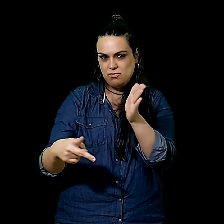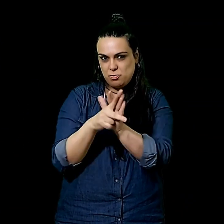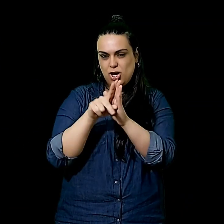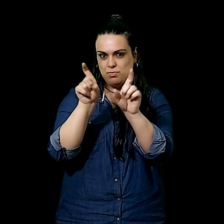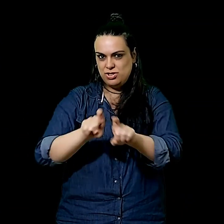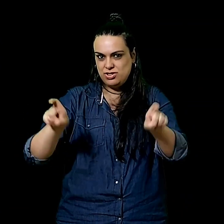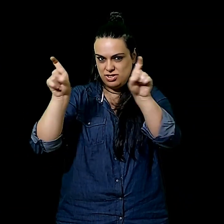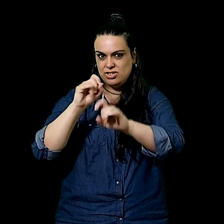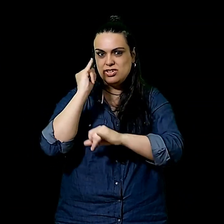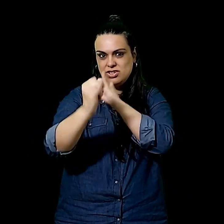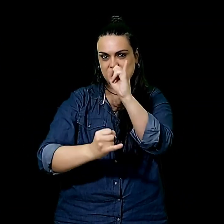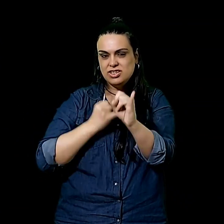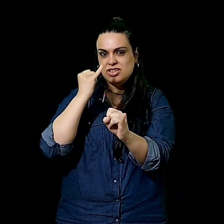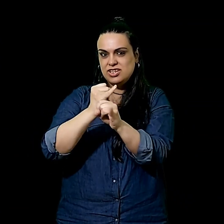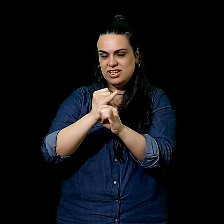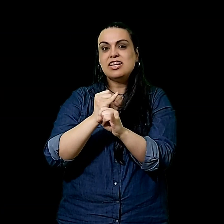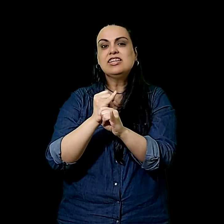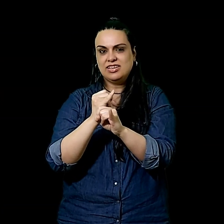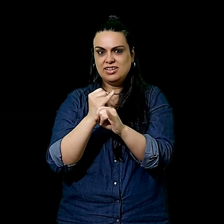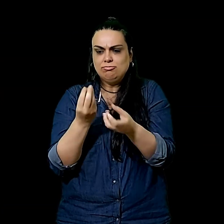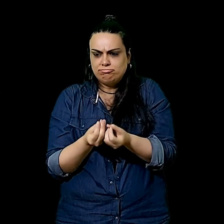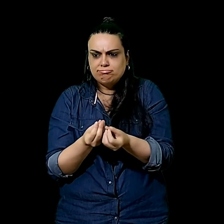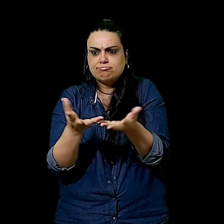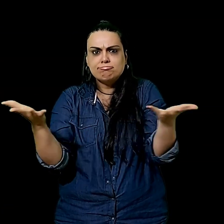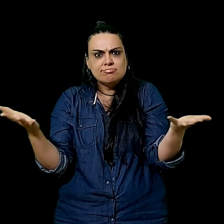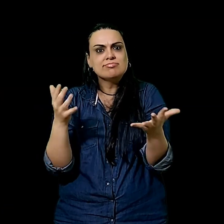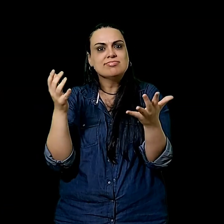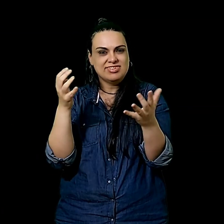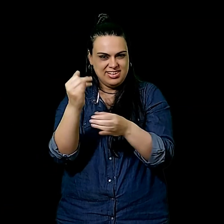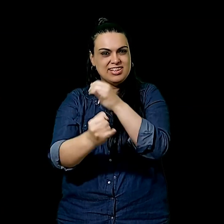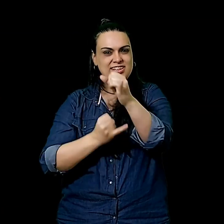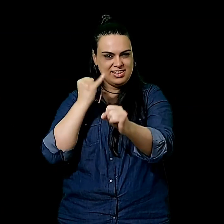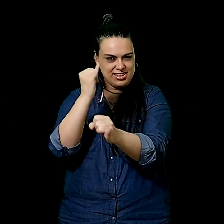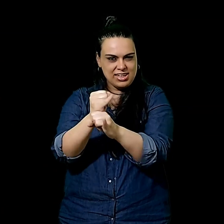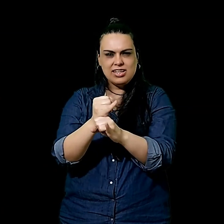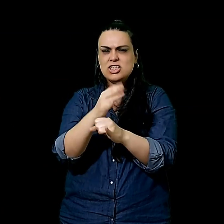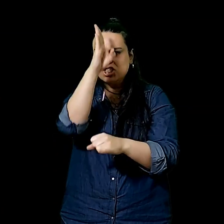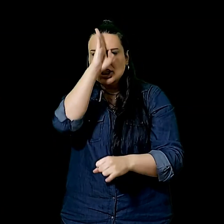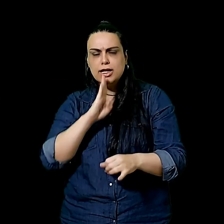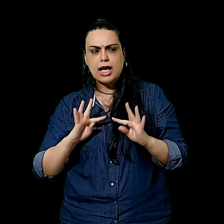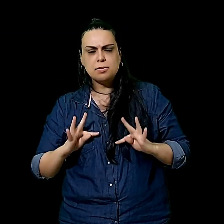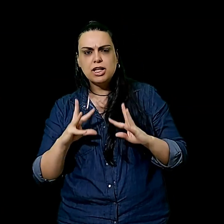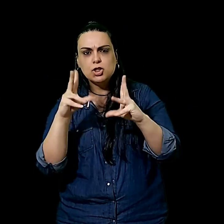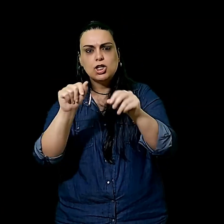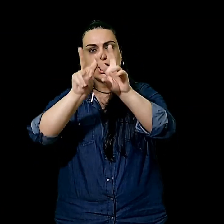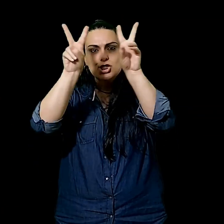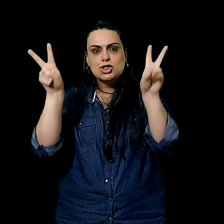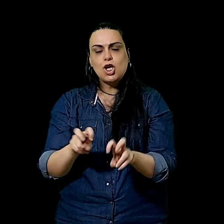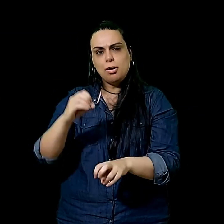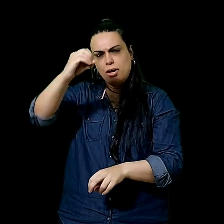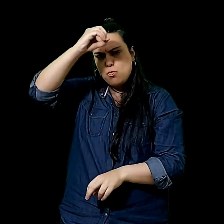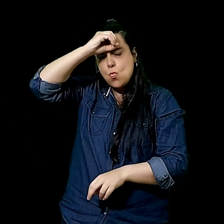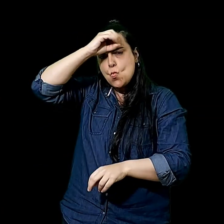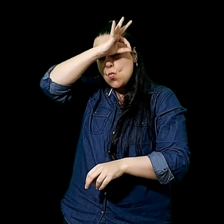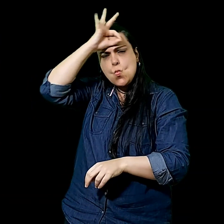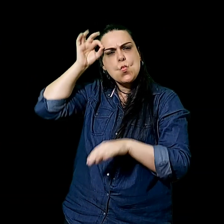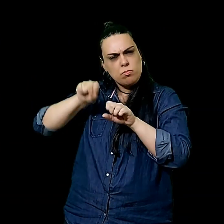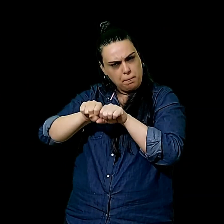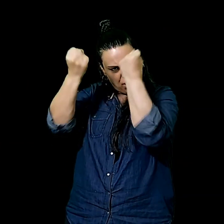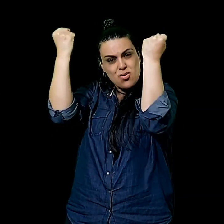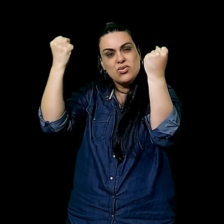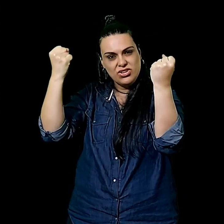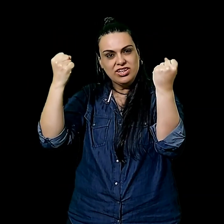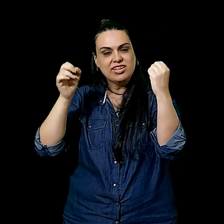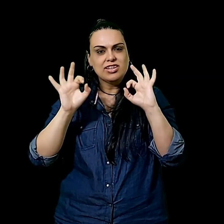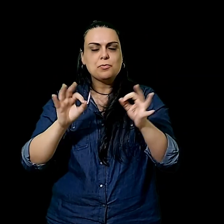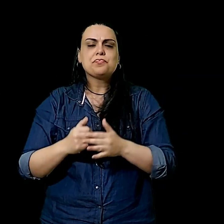digital, também entregue de modo online e gratuito para todo mundo, sobre a temática Quebrando a Ignorância, logo